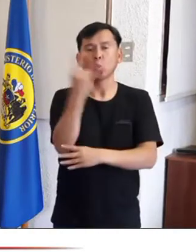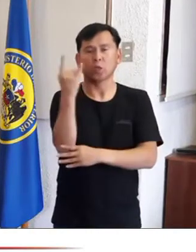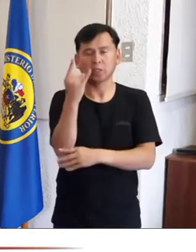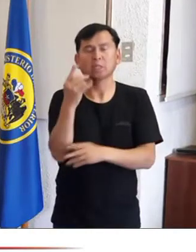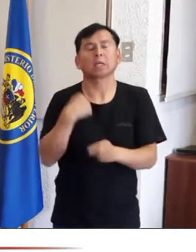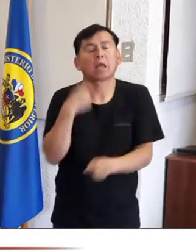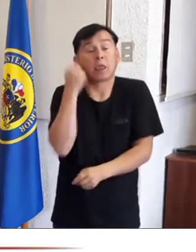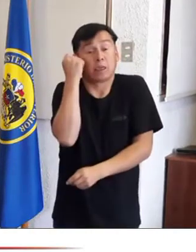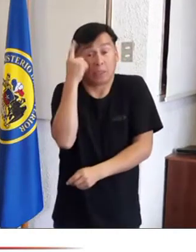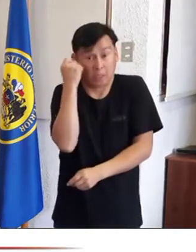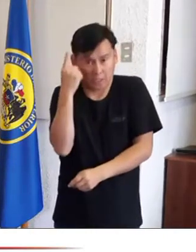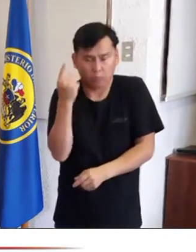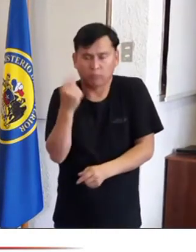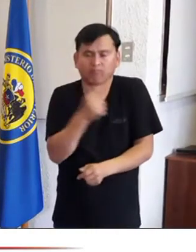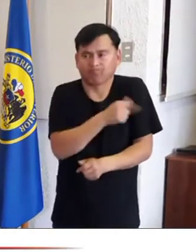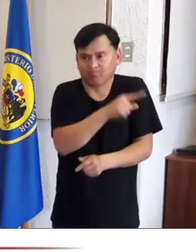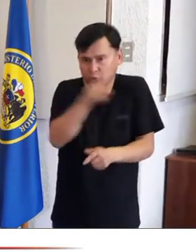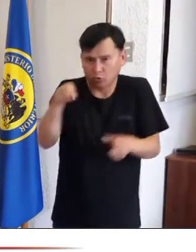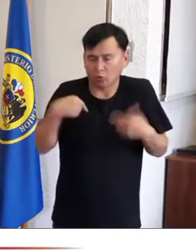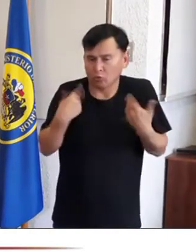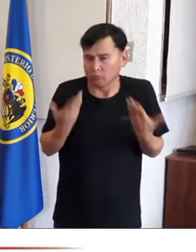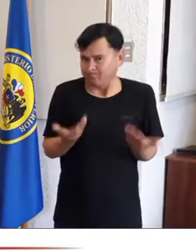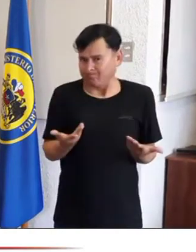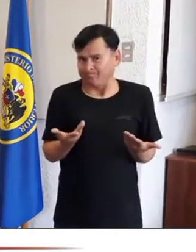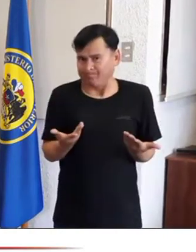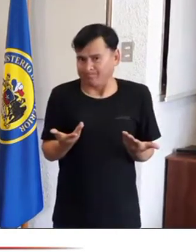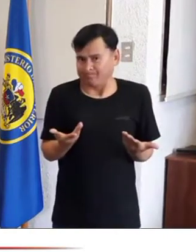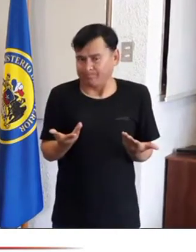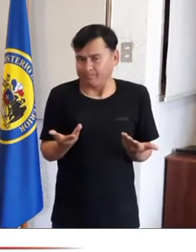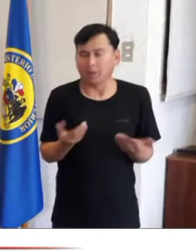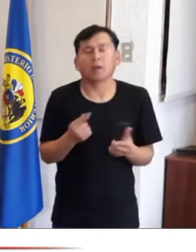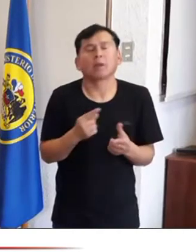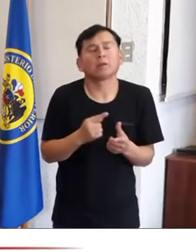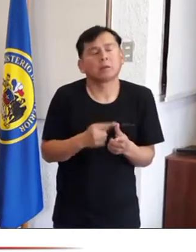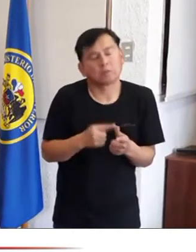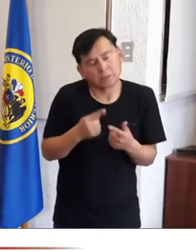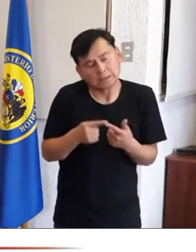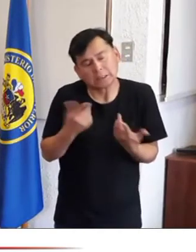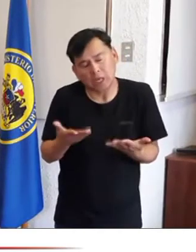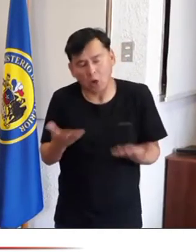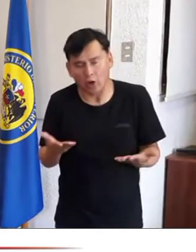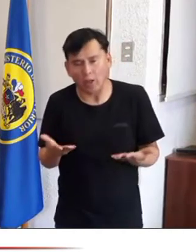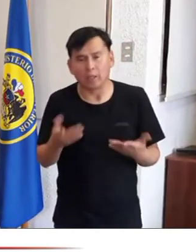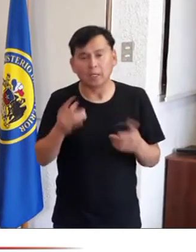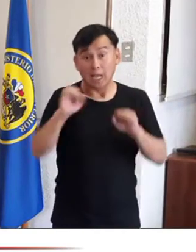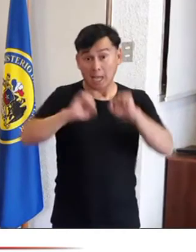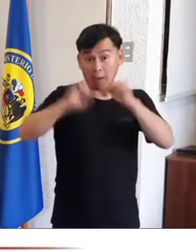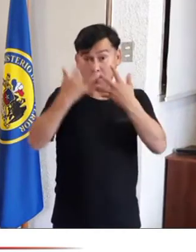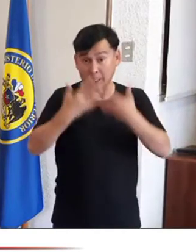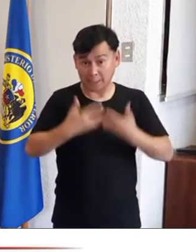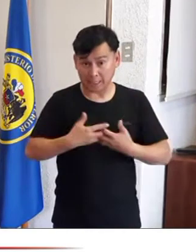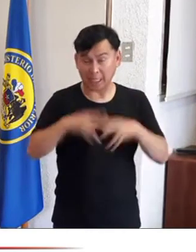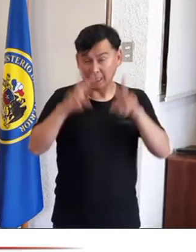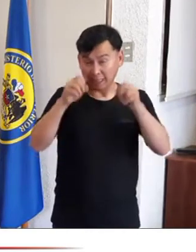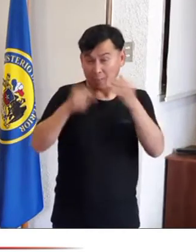que entendemos que a nadie nos puede dejar inmóvil. Y en este caso, las empresas del área acuícola sí